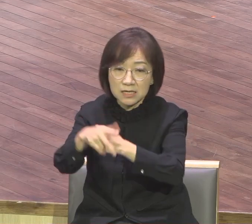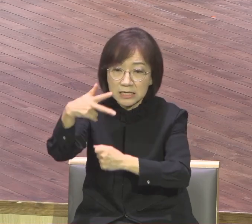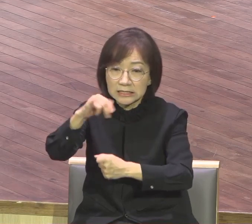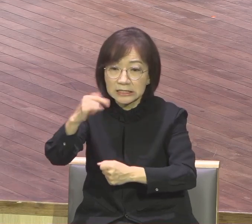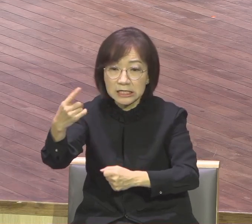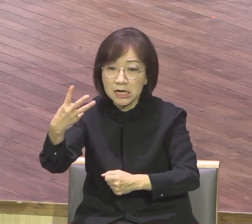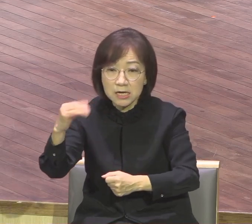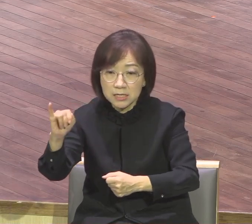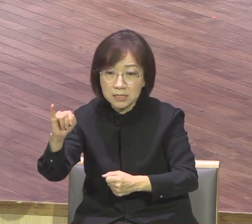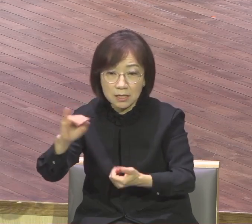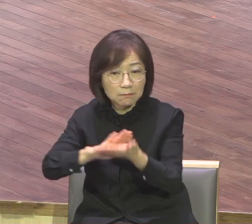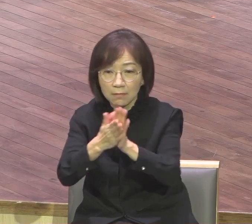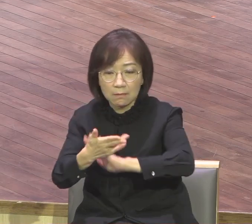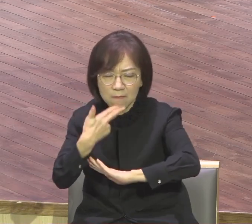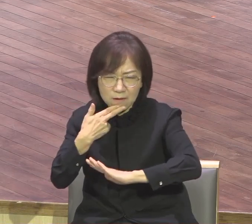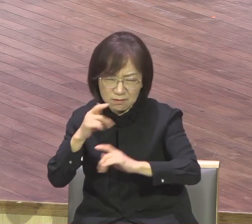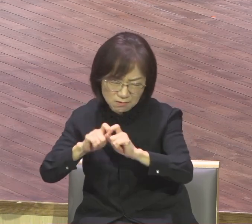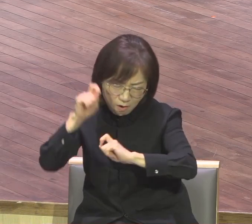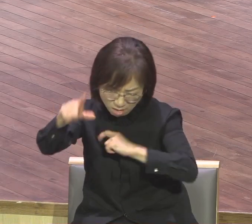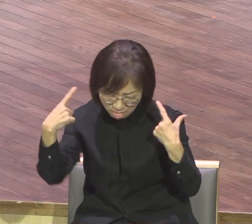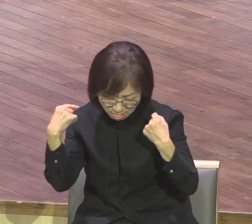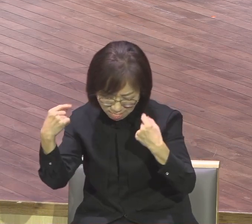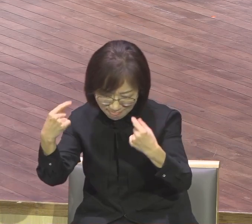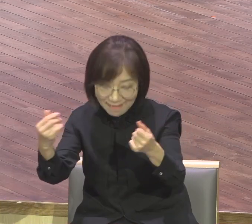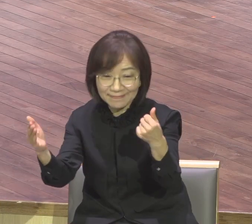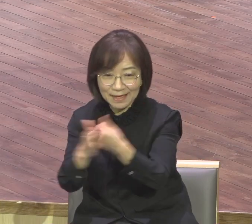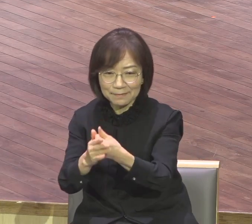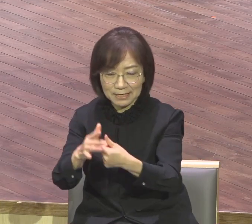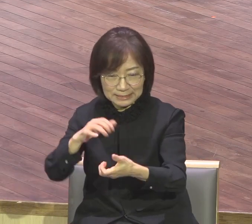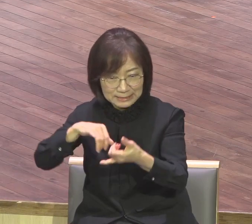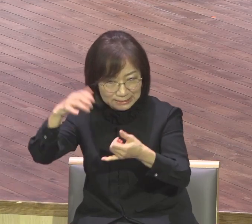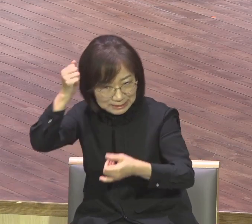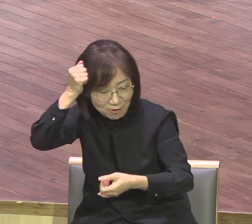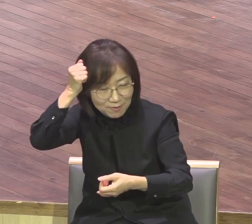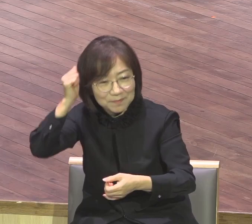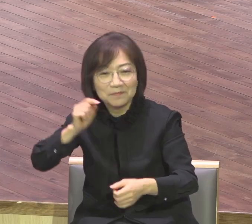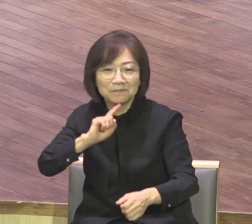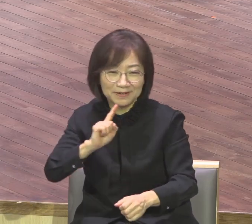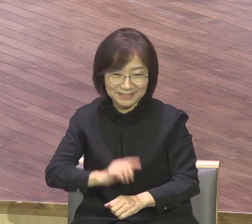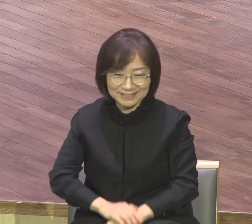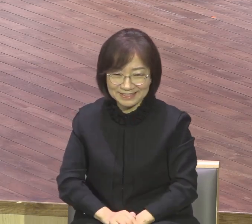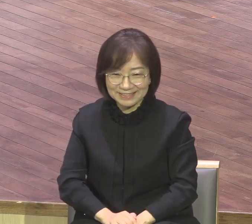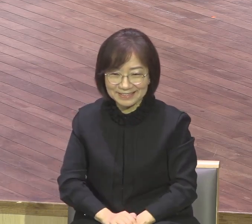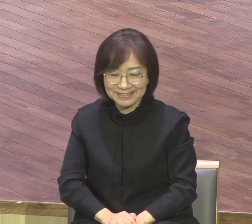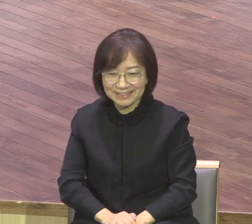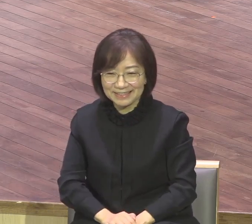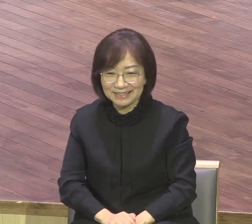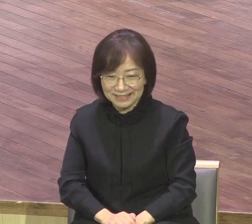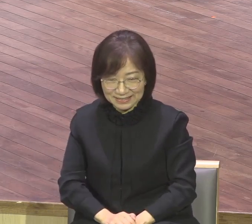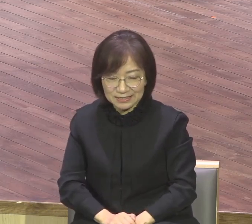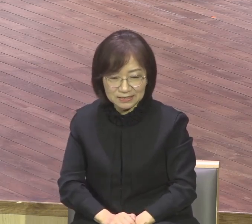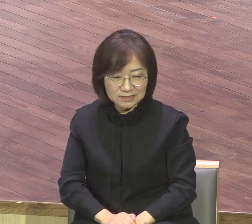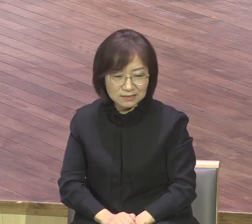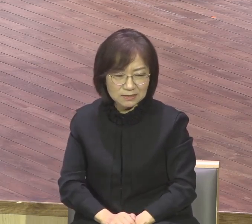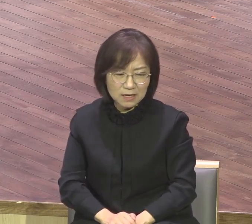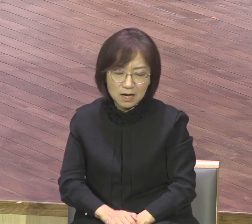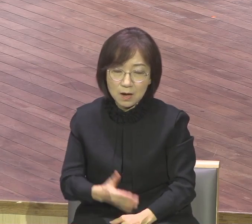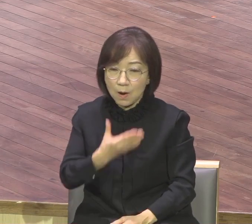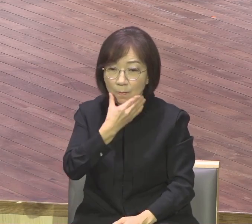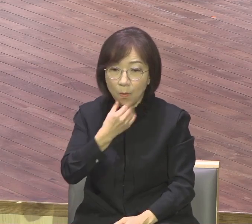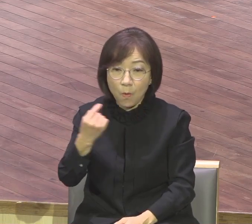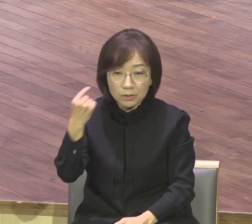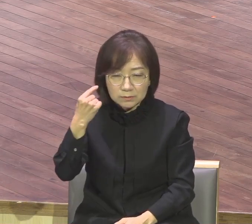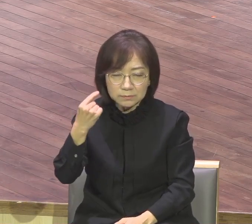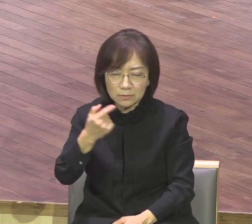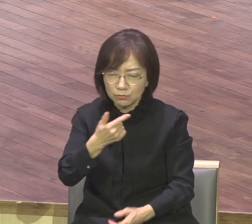porque la verdad del Evangelio de Jesucristo es la solución de todos los problemas. 영적으로 생명을 걸 만한 가치가 있는 복음이다.